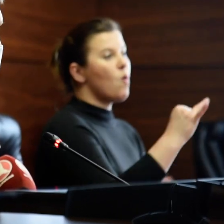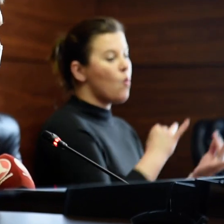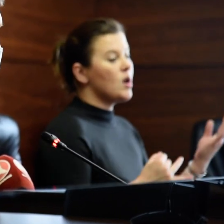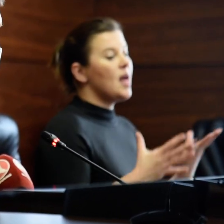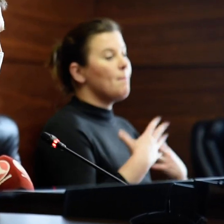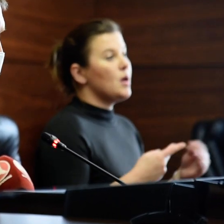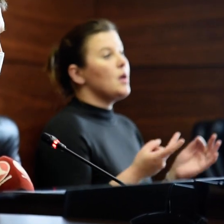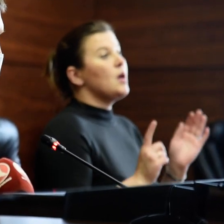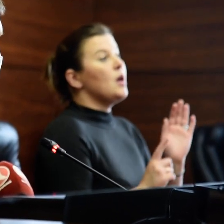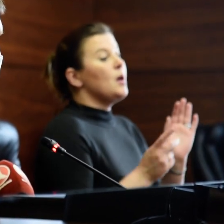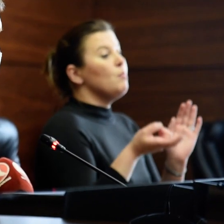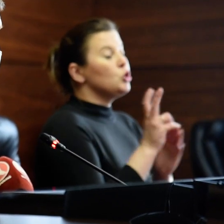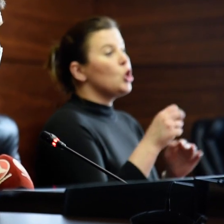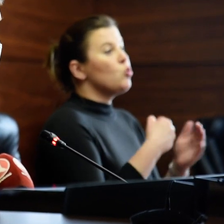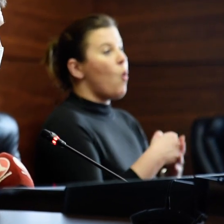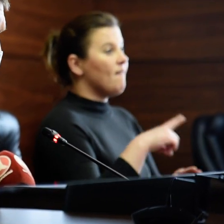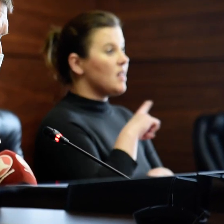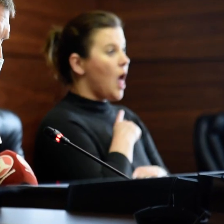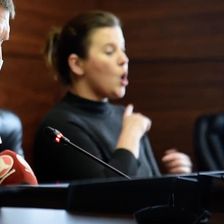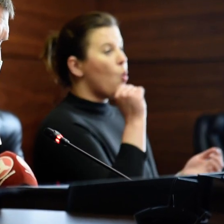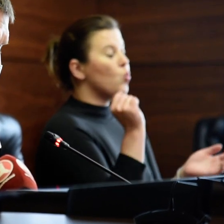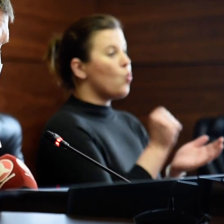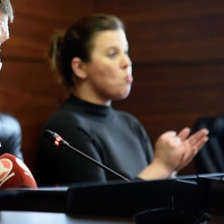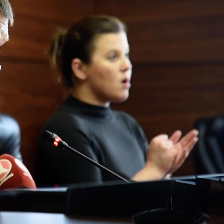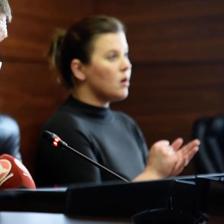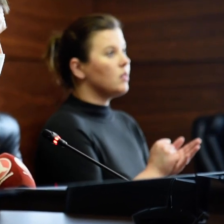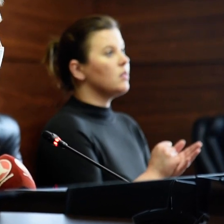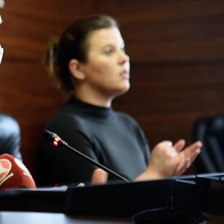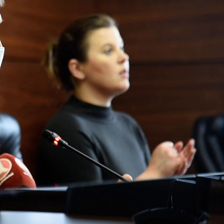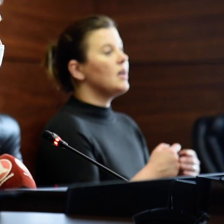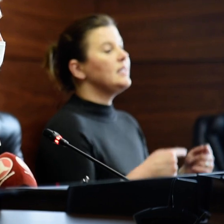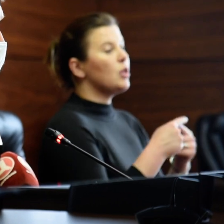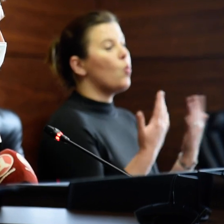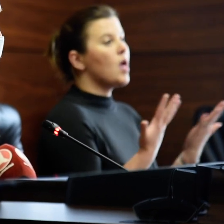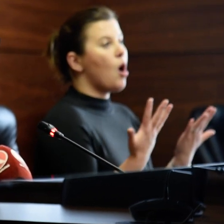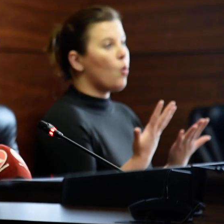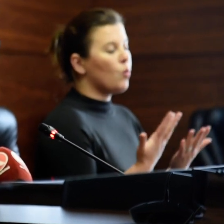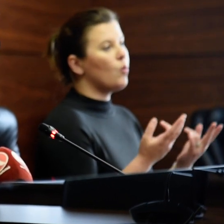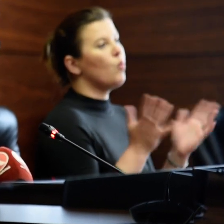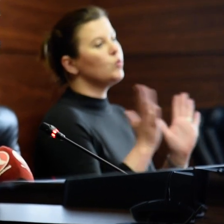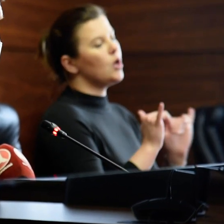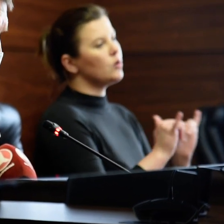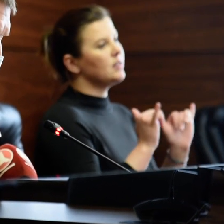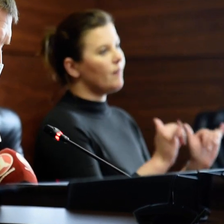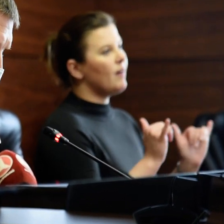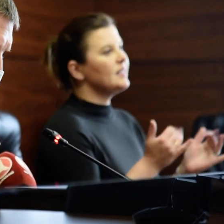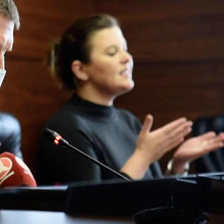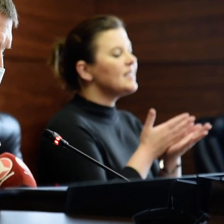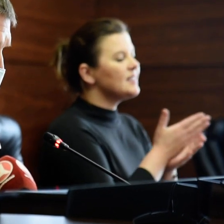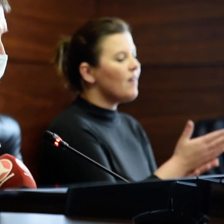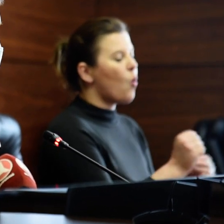Прийшли до фінального документа, згідно якого буде розвиватися сфера управління відходами